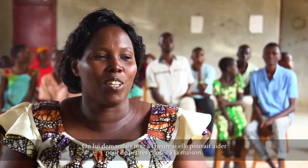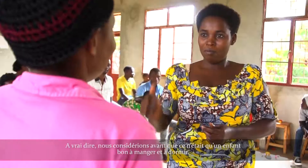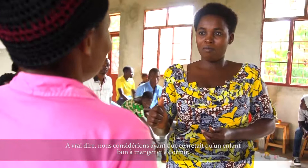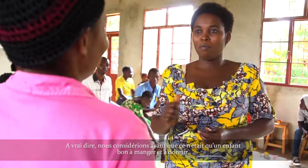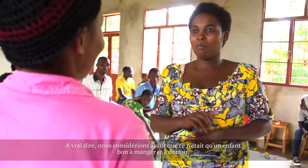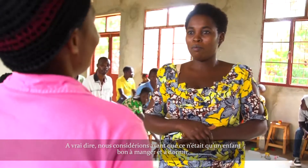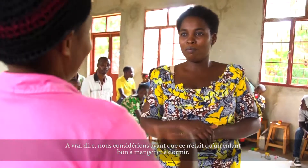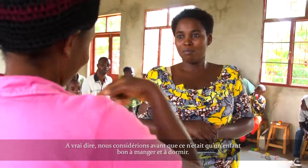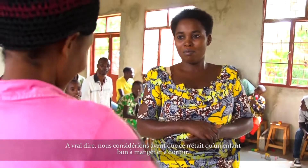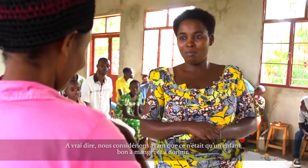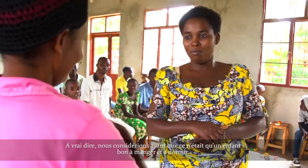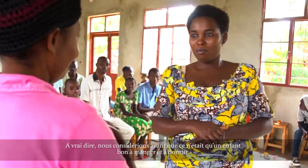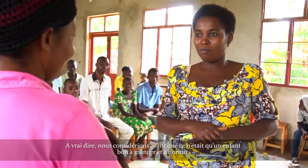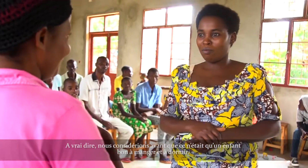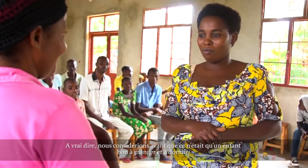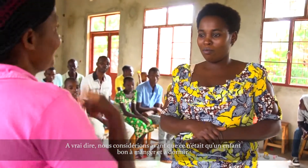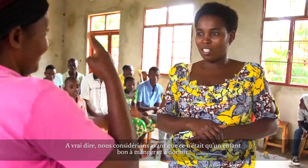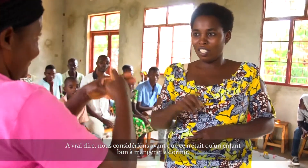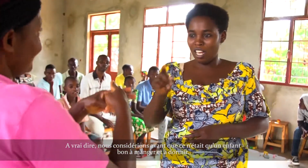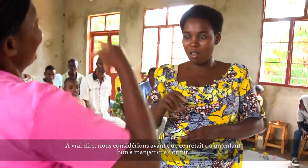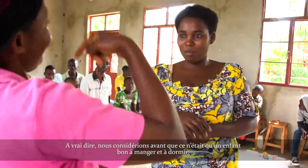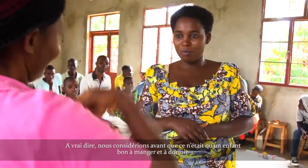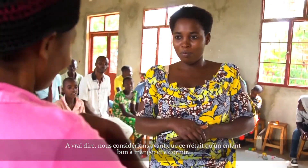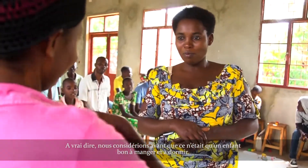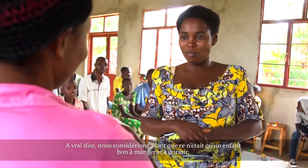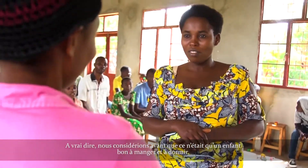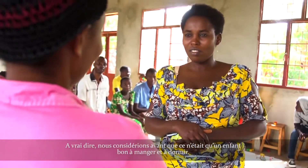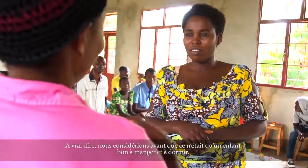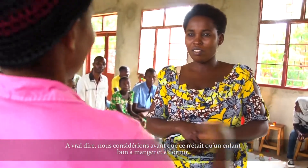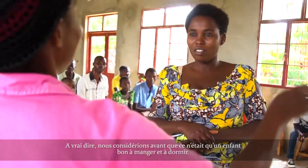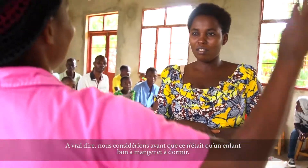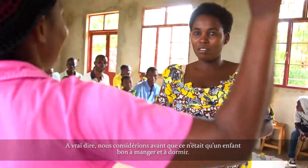tubonye atakintu ashobora kumubwira ngo mfasha ari umwana tuzi ko ari gufungura no kuryama no koga gusa